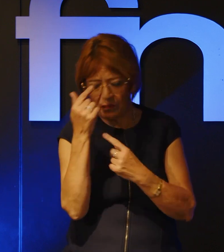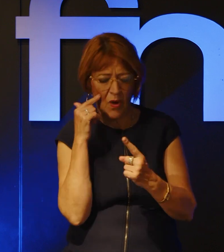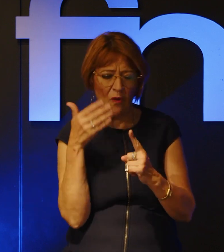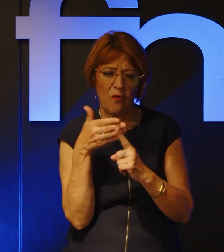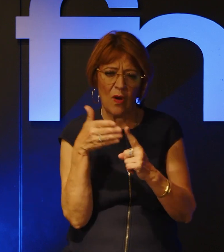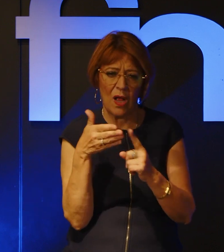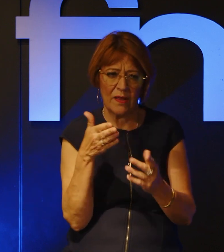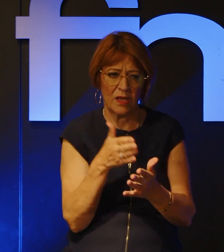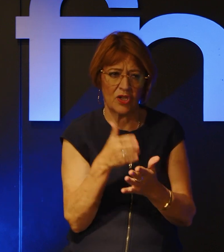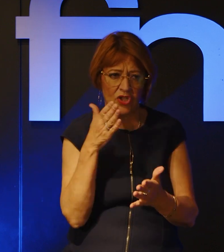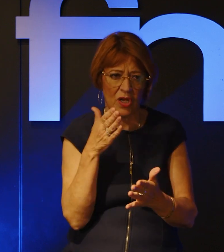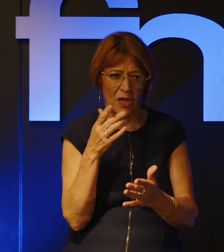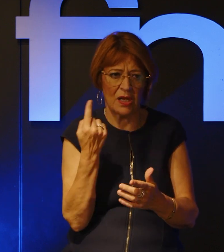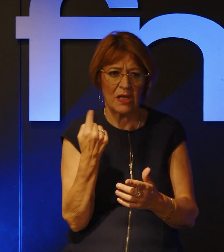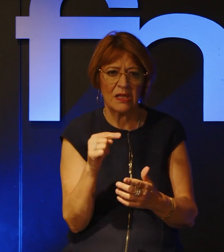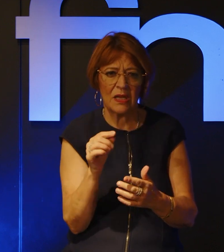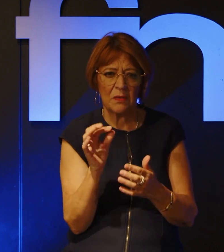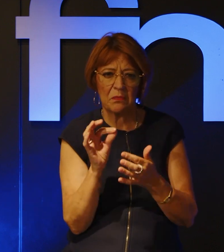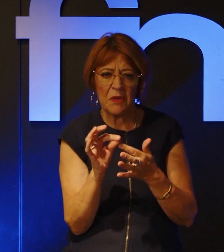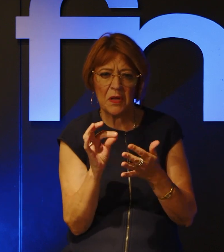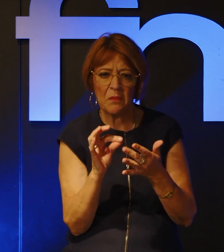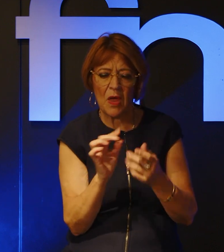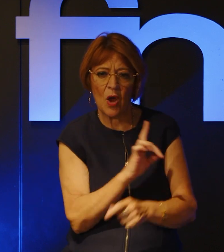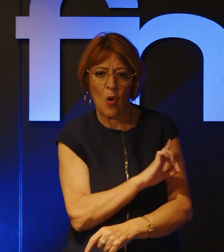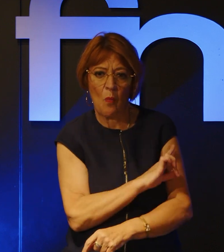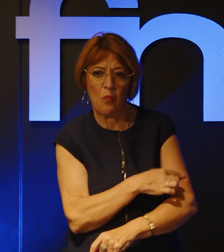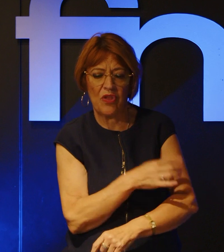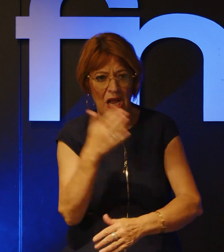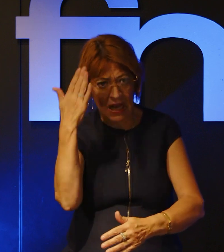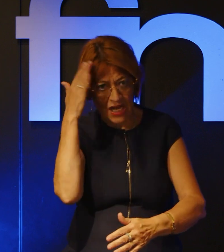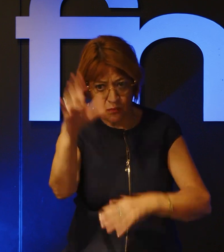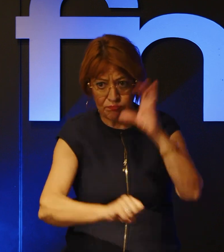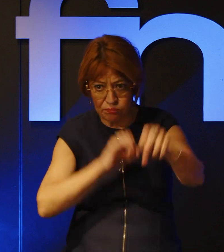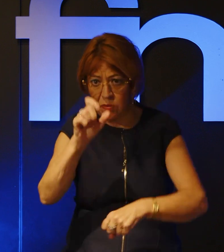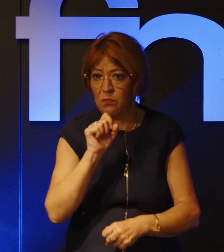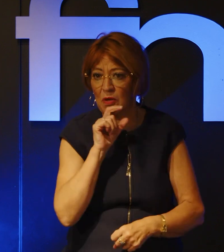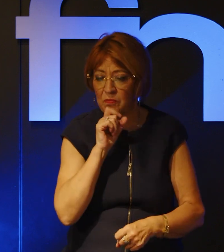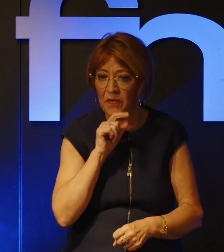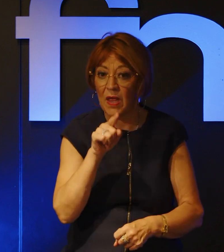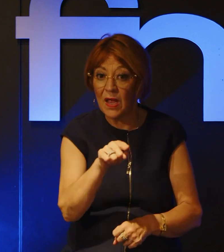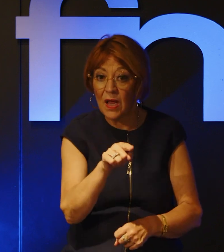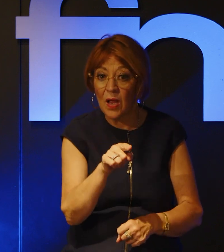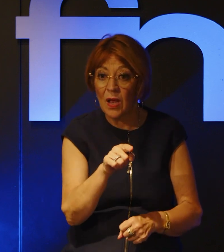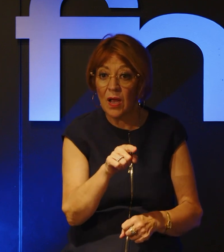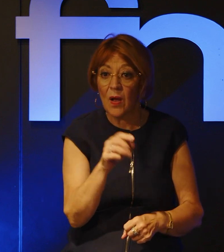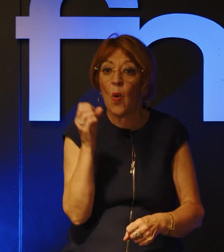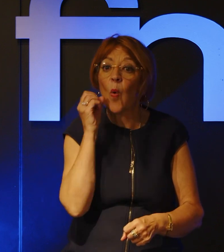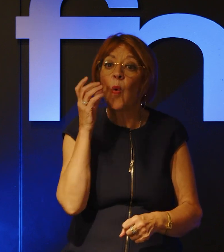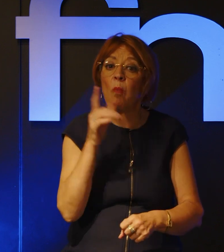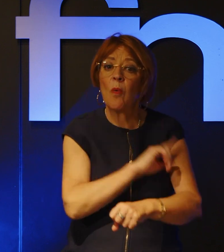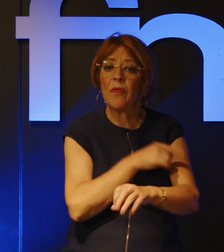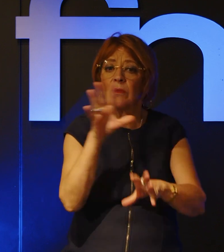eh em ganhar os pequeníssimos poderes que acha que vai ter acesso a partir de e